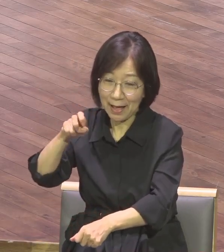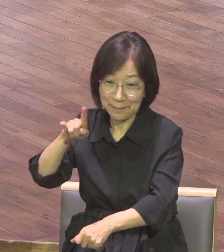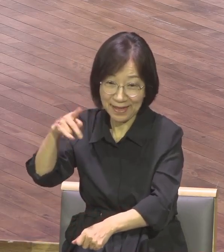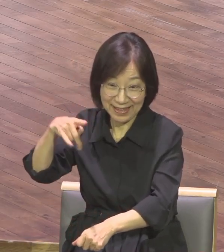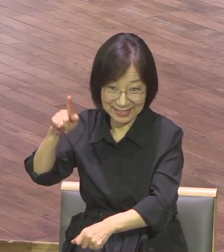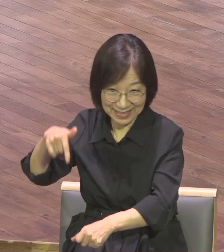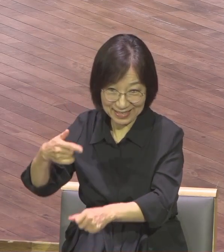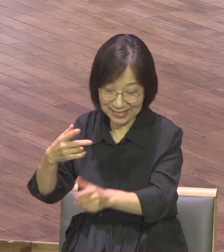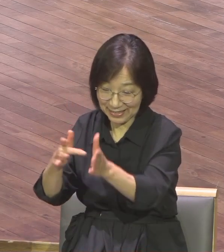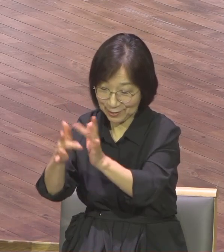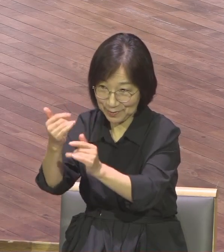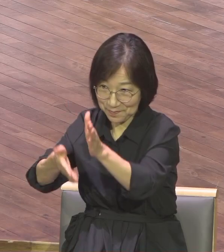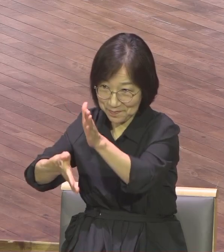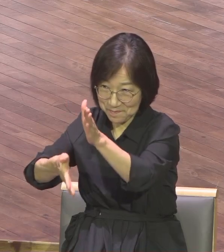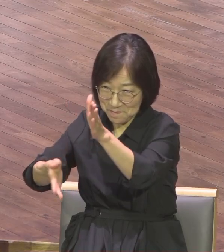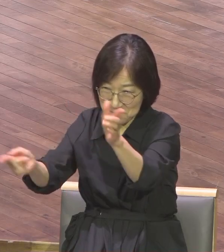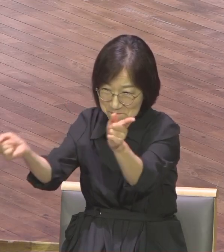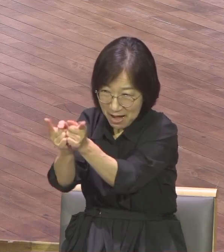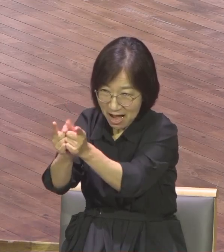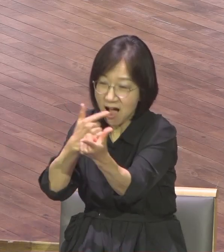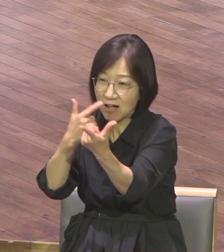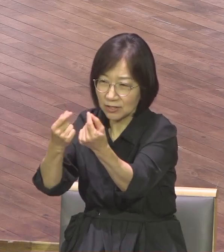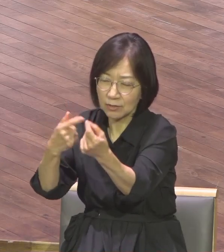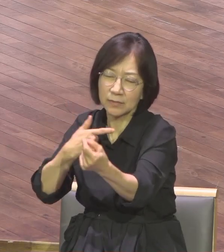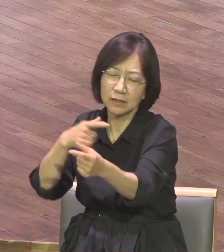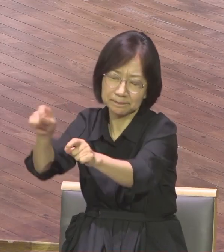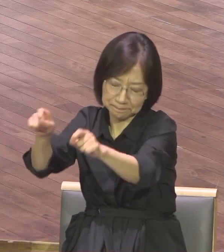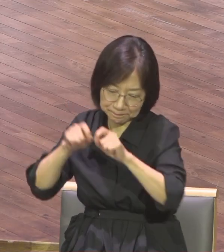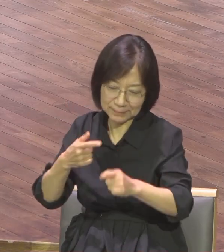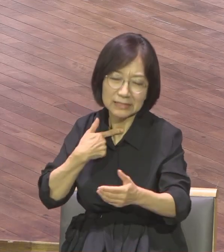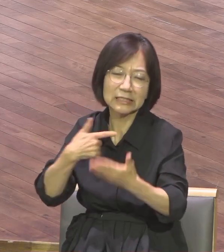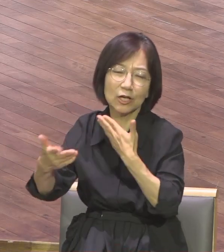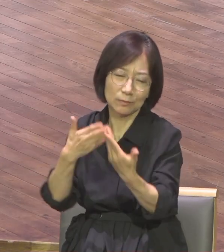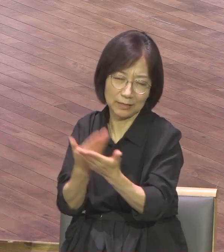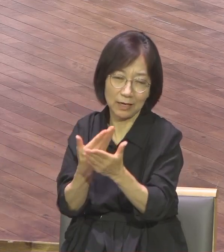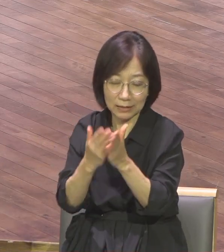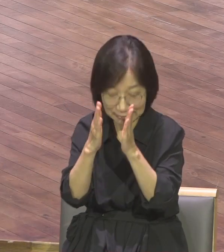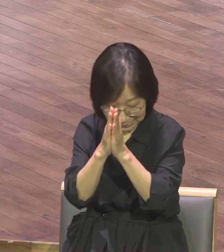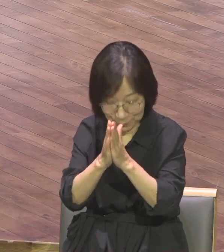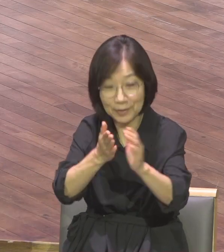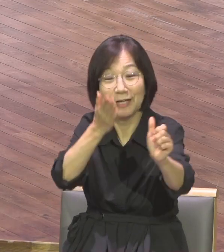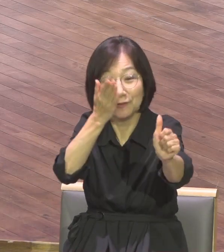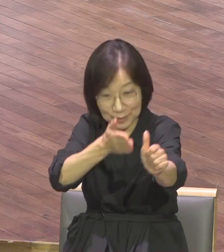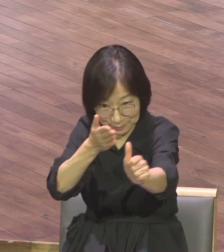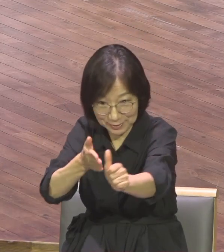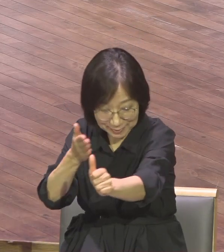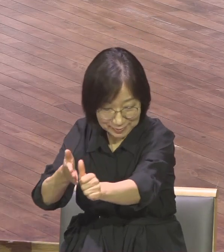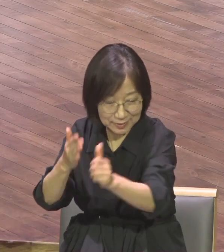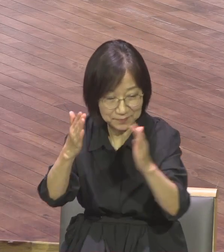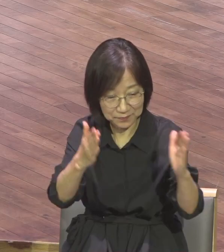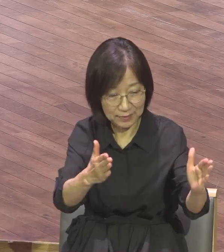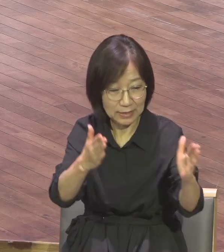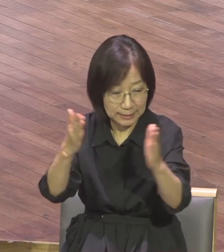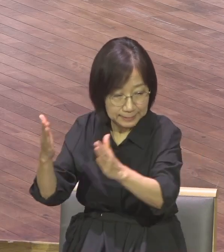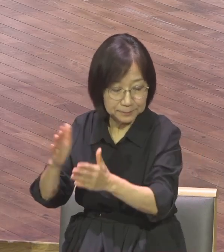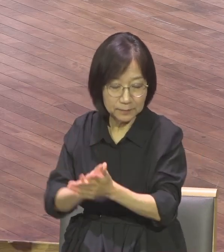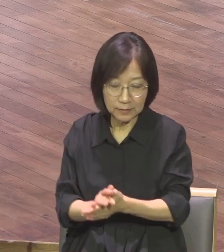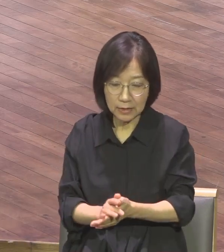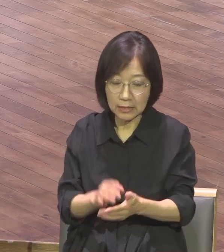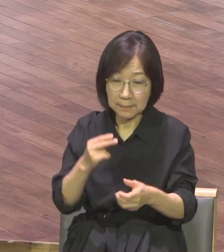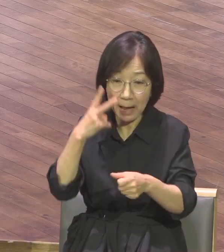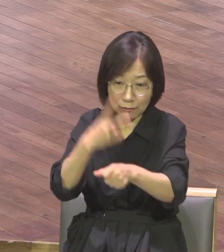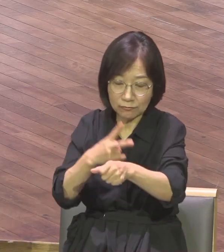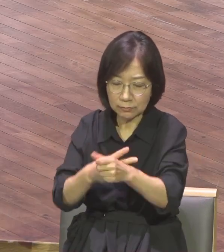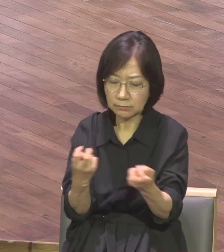어떻게 그렇게 될 수 있느냐? 본문 20절에 나온 표현의 답이 있어요. 바로 뭡니까? 적시로입니다.